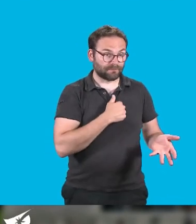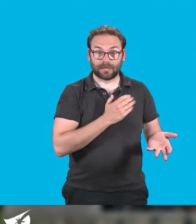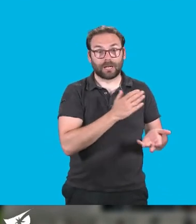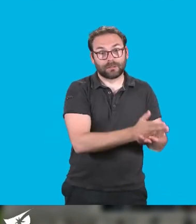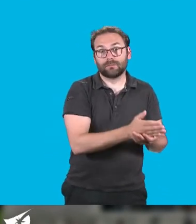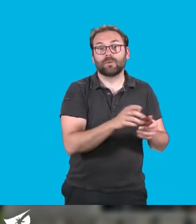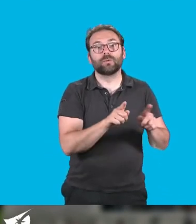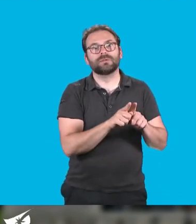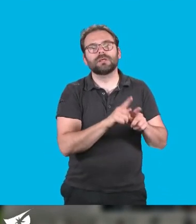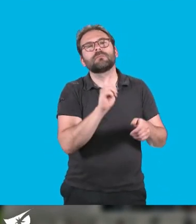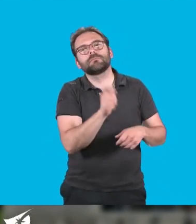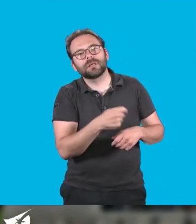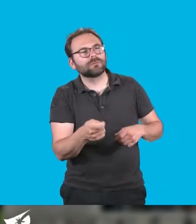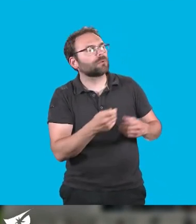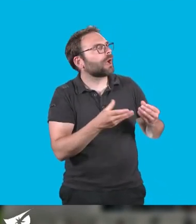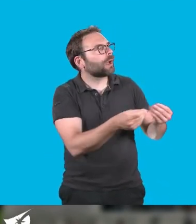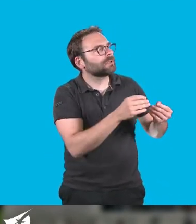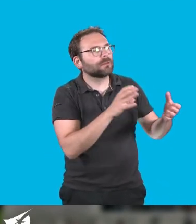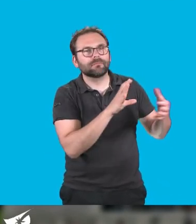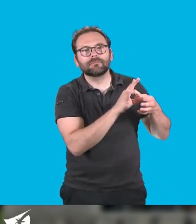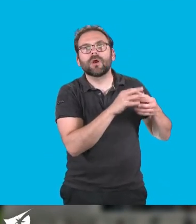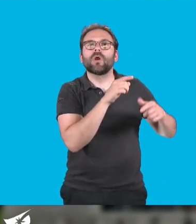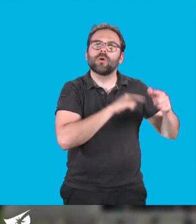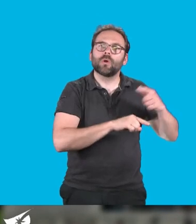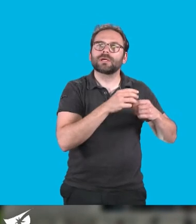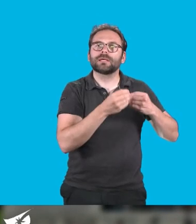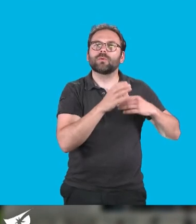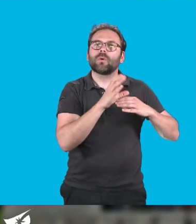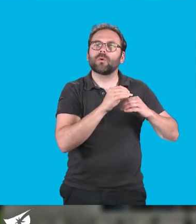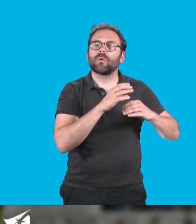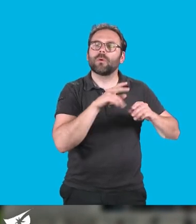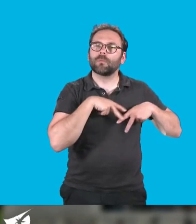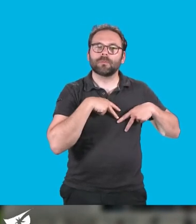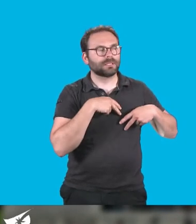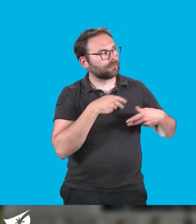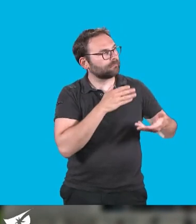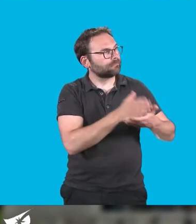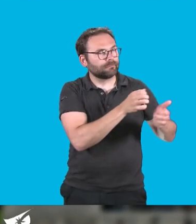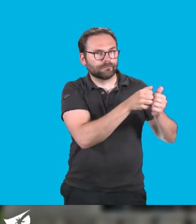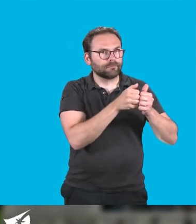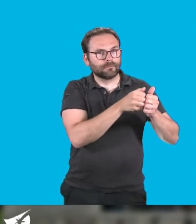évidemment avec les habitants, locataires ou copropriétaires.